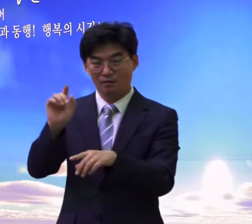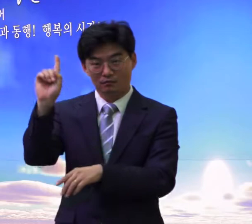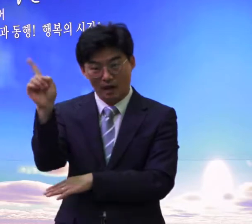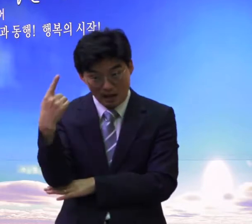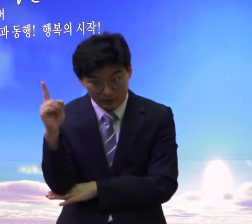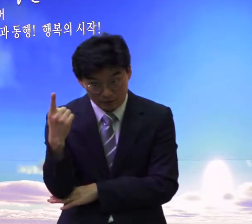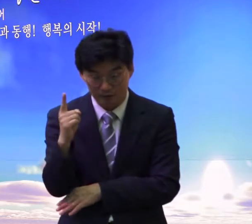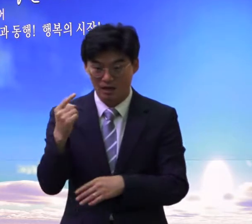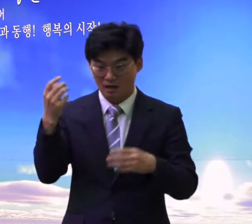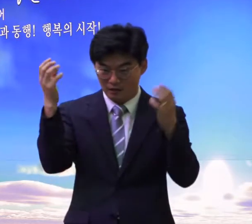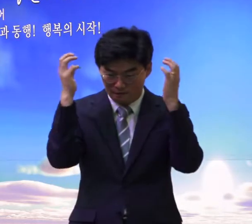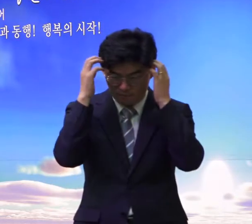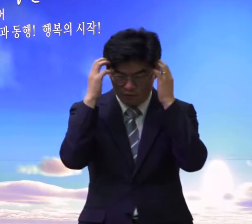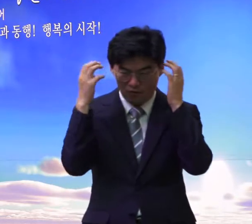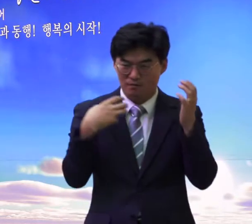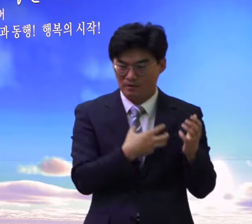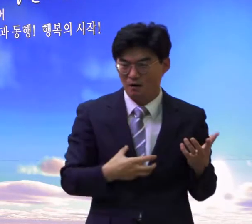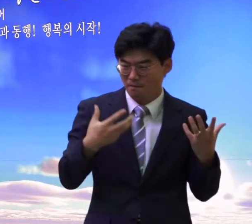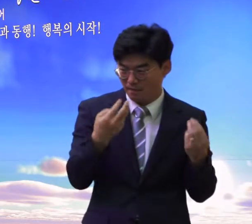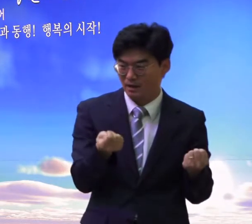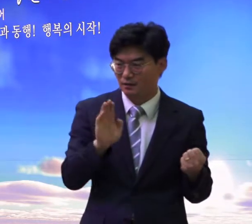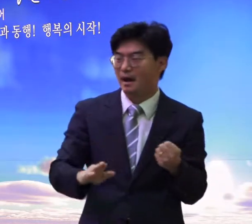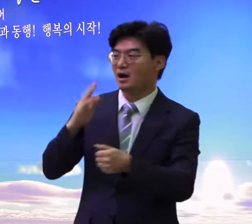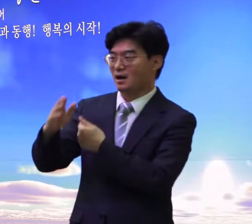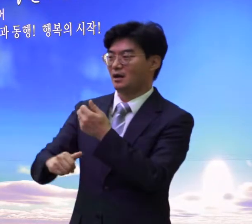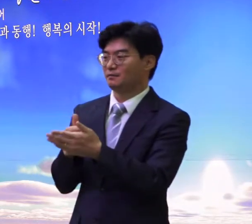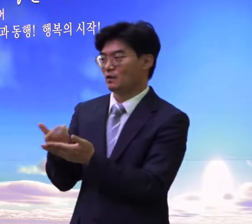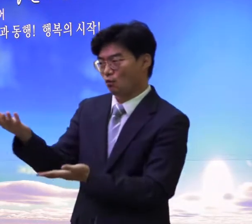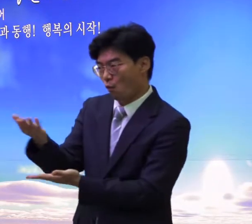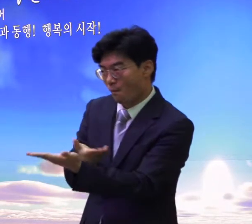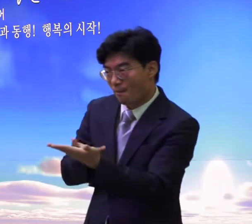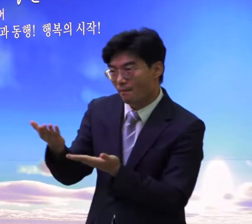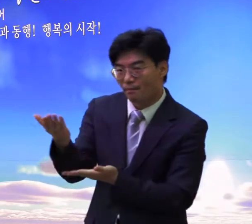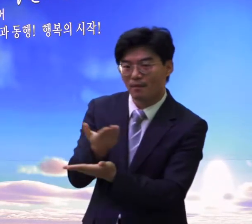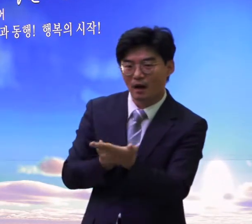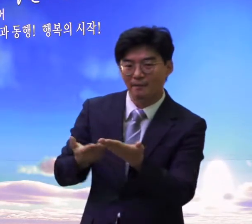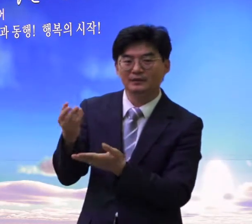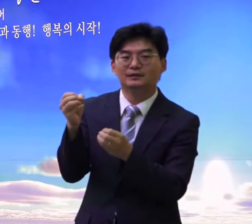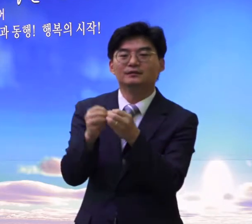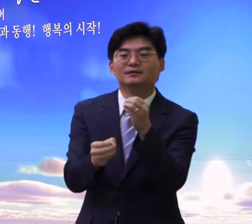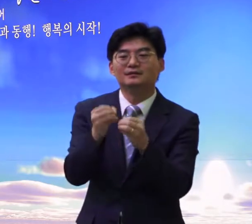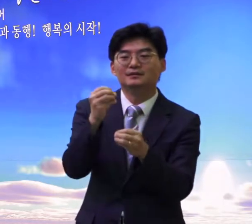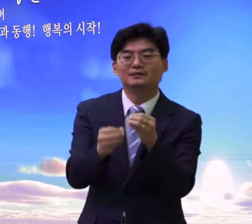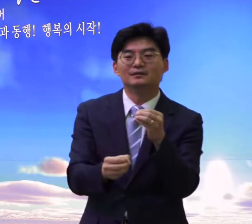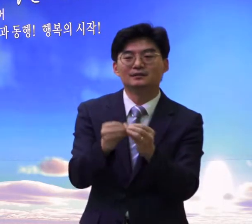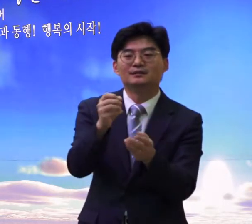교제 속에서 나온 위대한 신앙의 고백들이 다윗이 기록한 시편들인 것입니다.